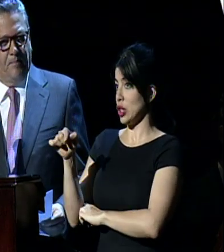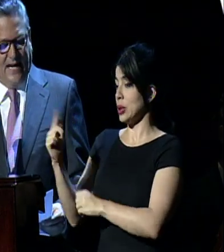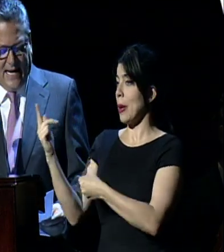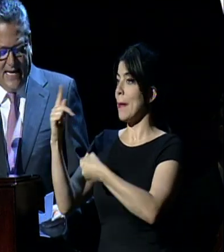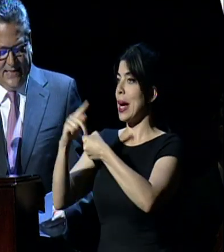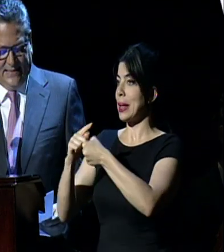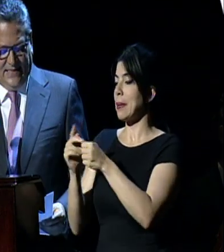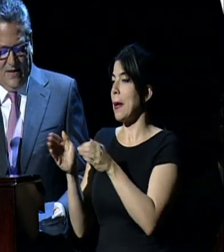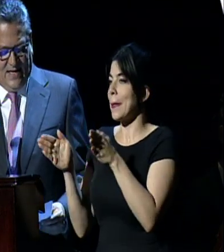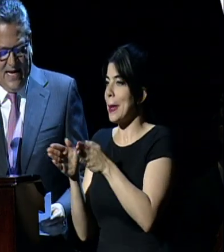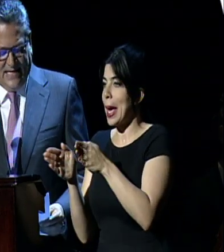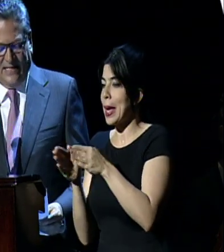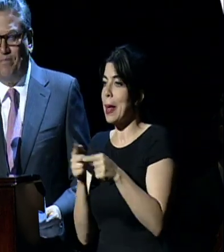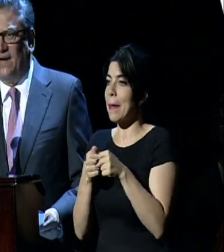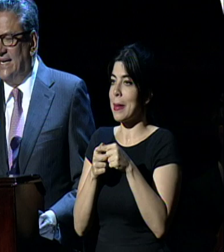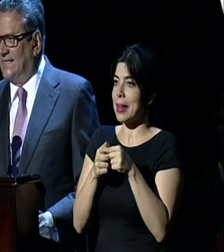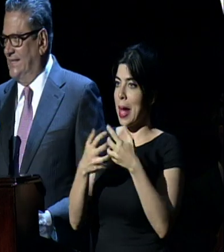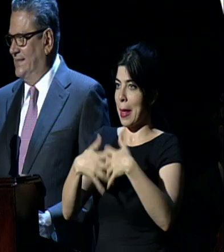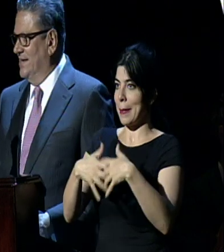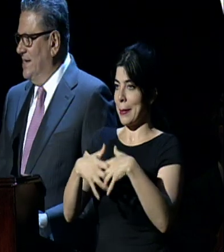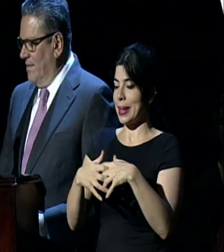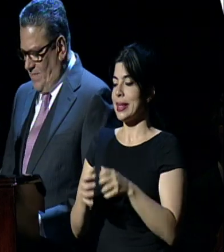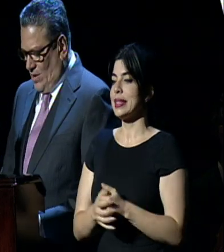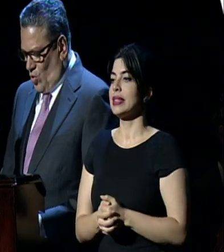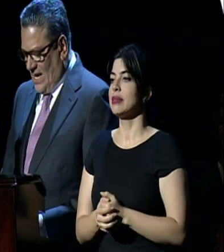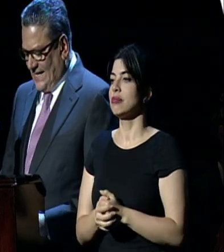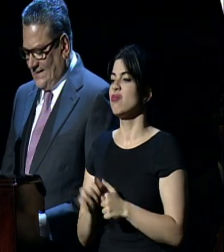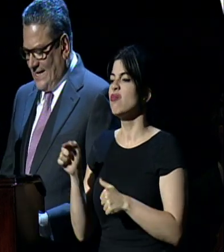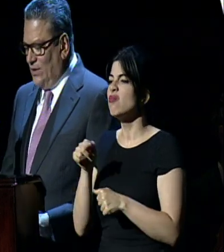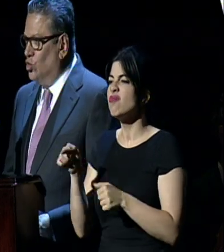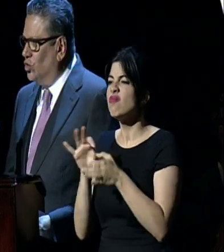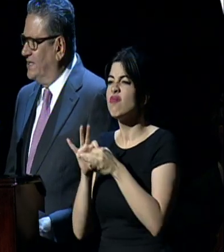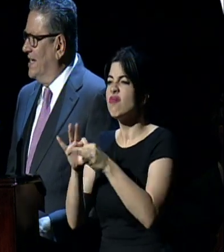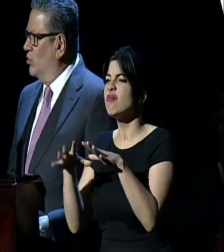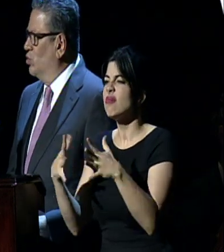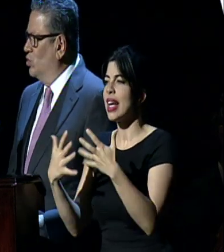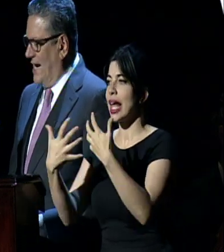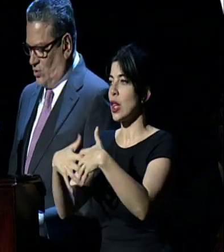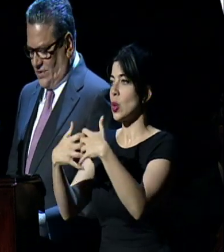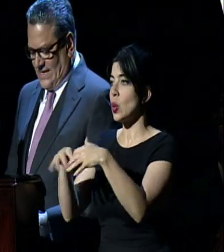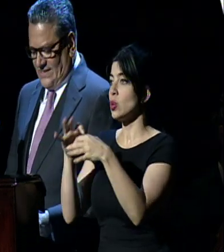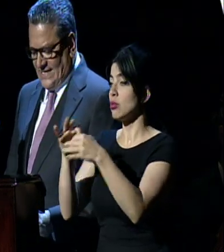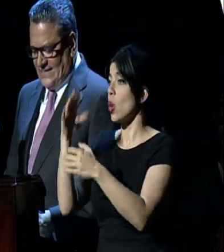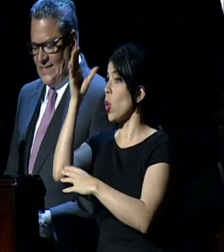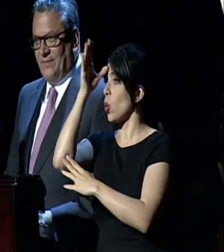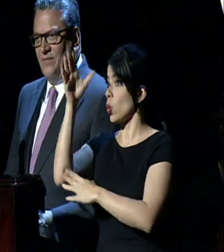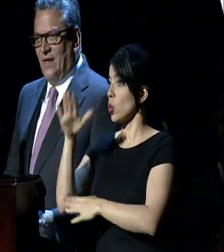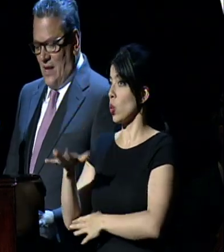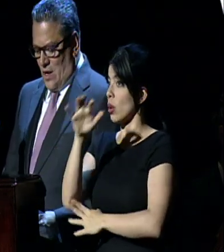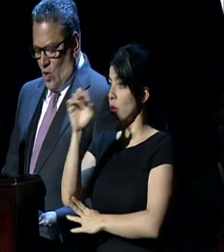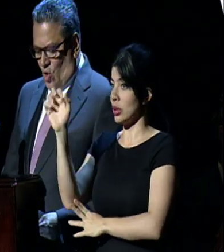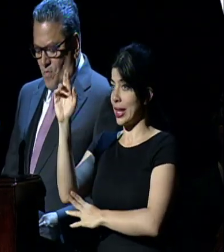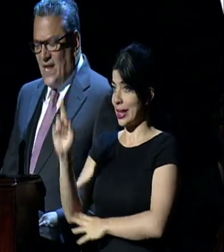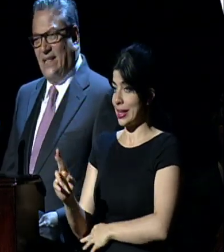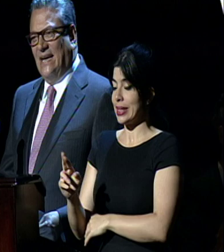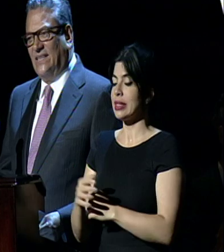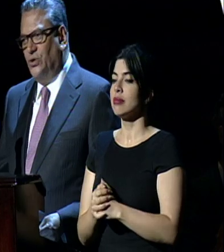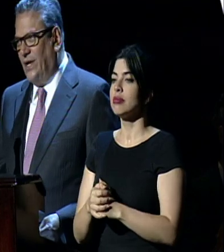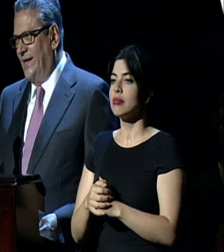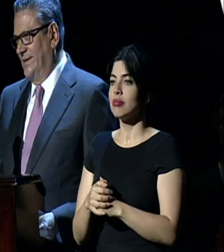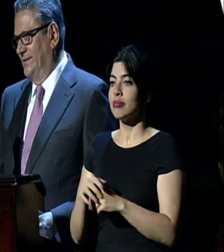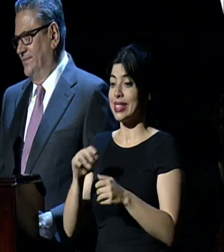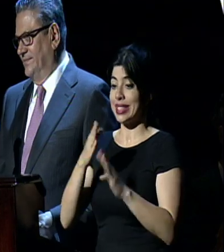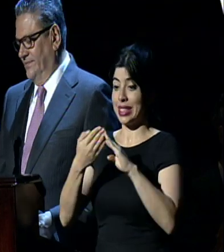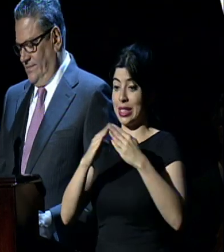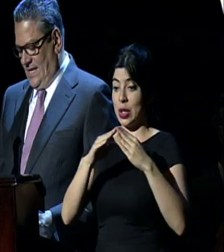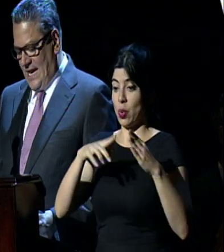participan pequeñas y medianas empresas vinculadas a la industria cultural costarricense, convierte la